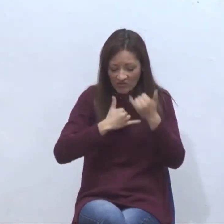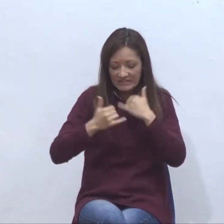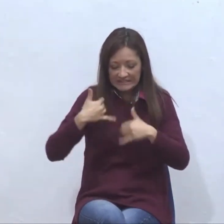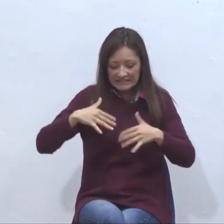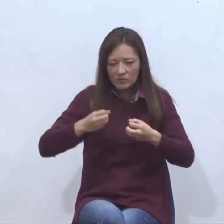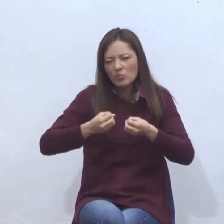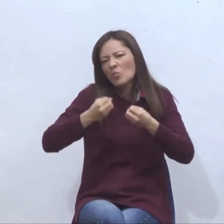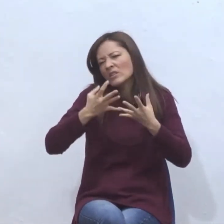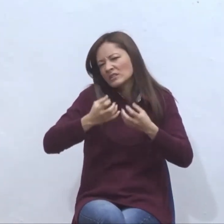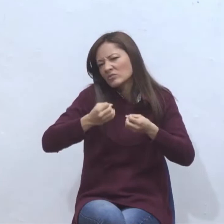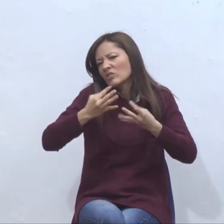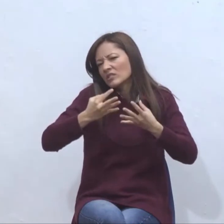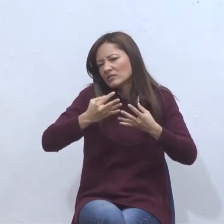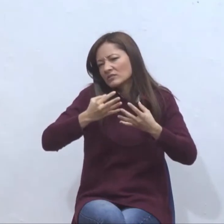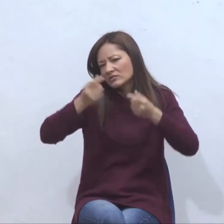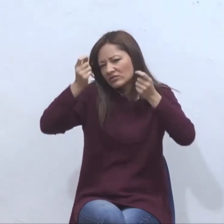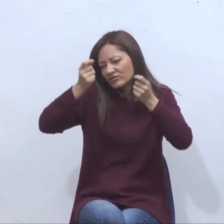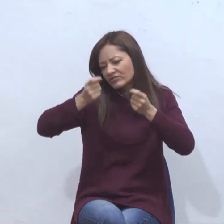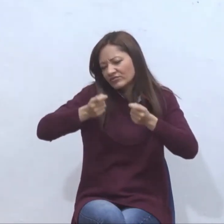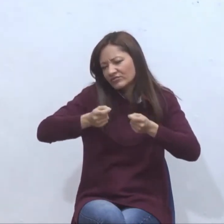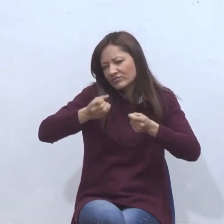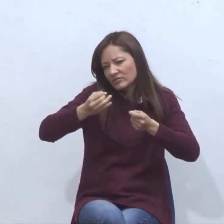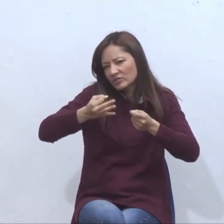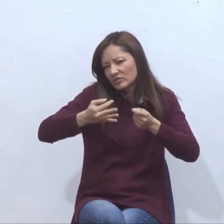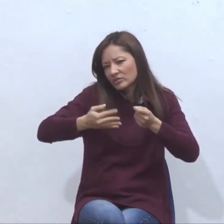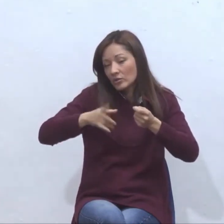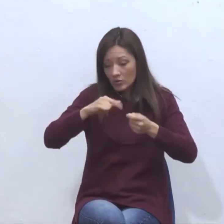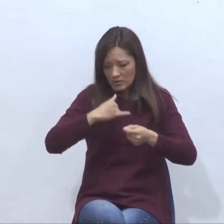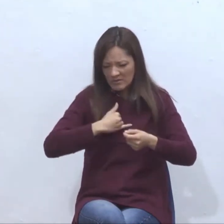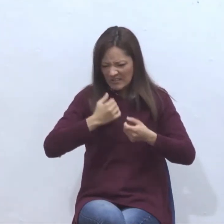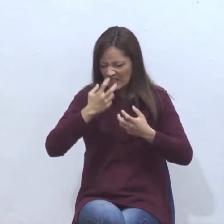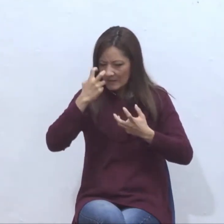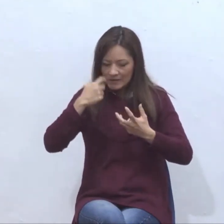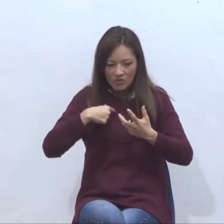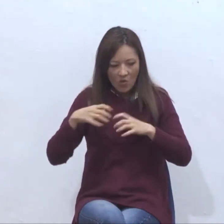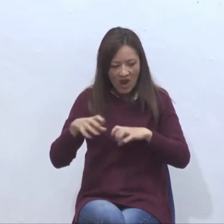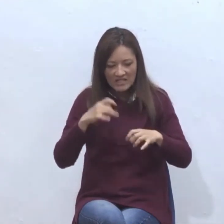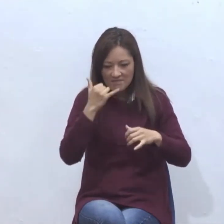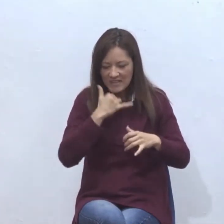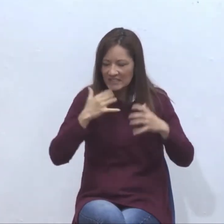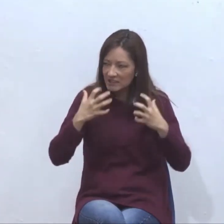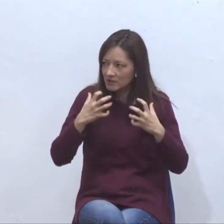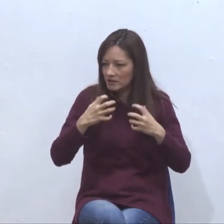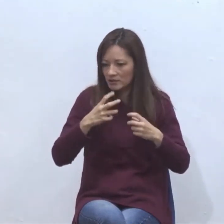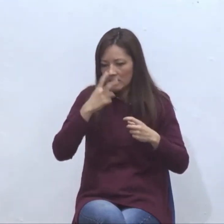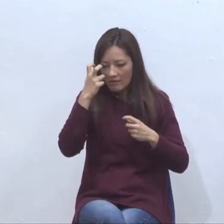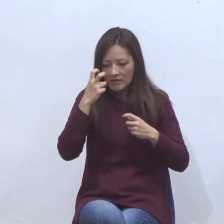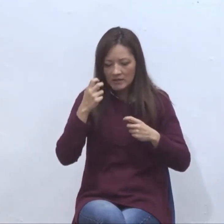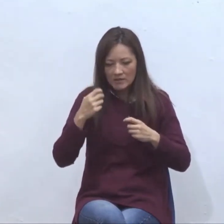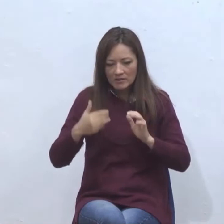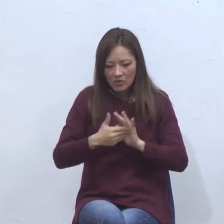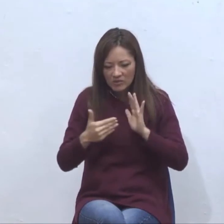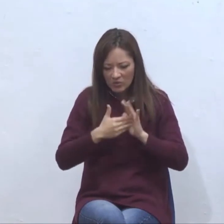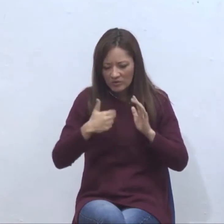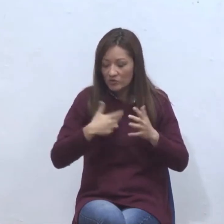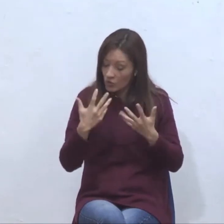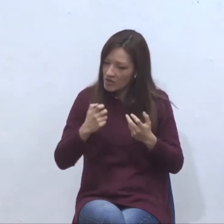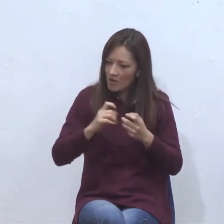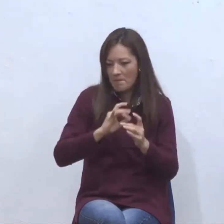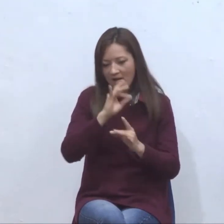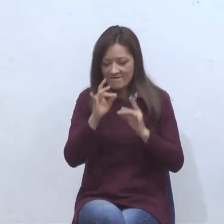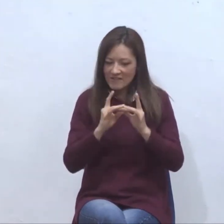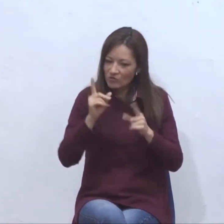¿Cuántas? ¿Cuántas veces le ha dado rabia a usted mismo con usted mismo por haber pecado? Porque es cierto que queremos ser perfectos.